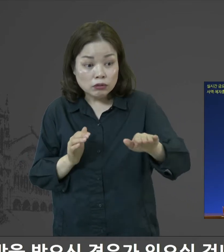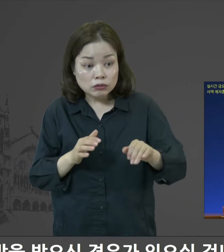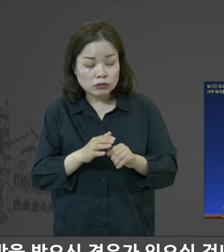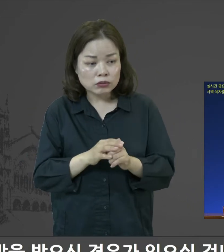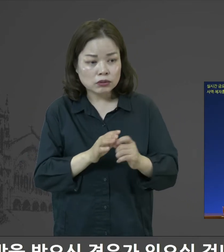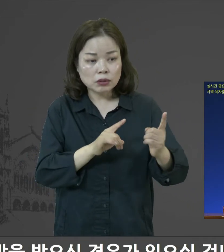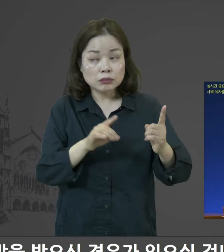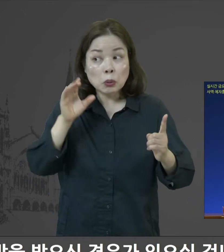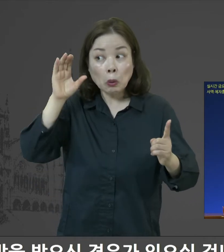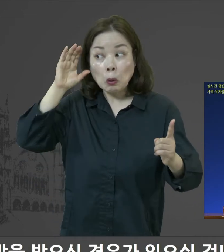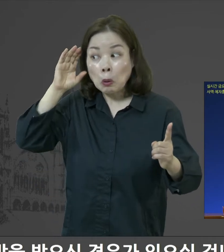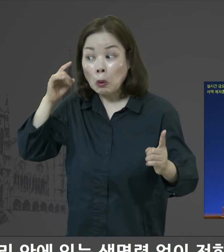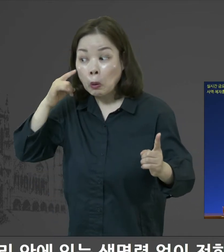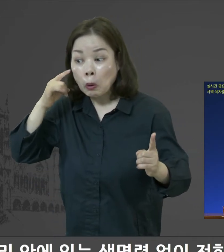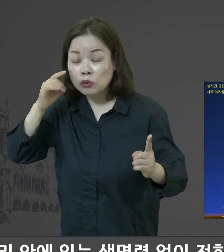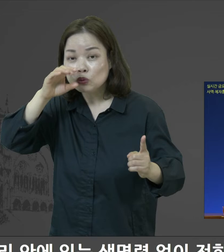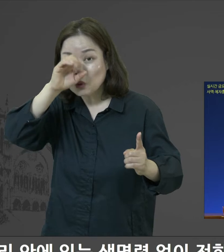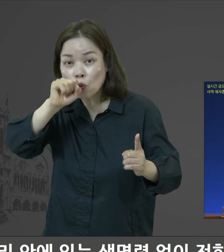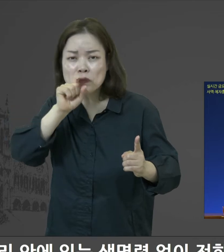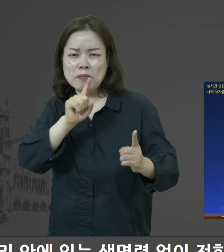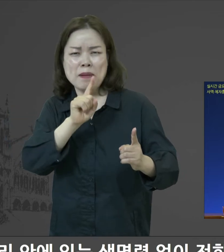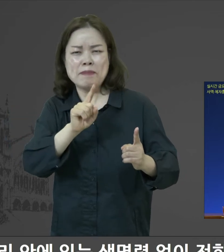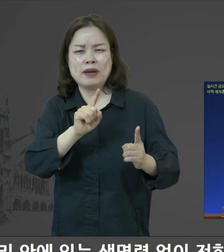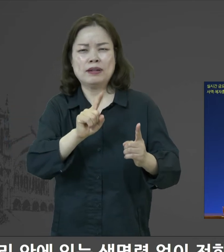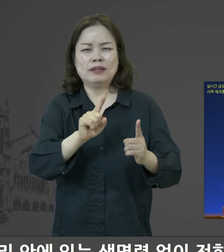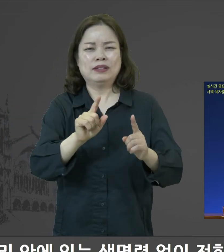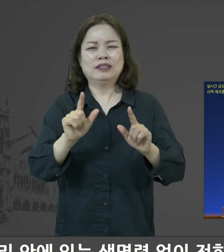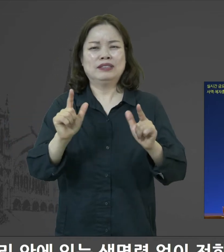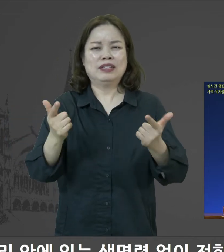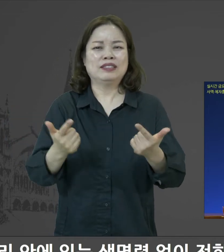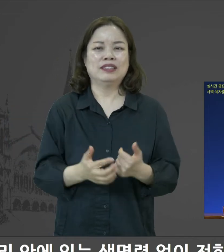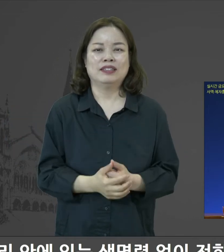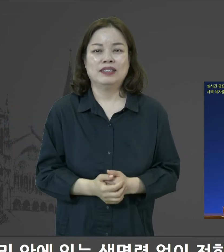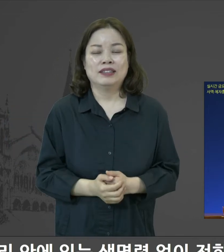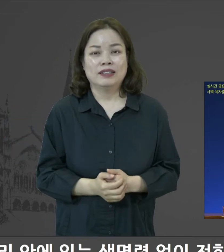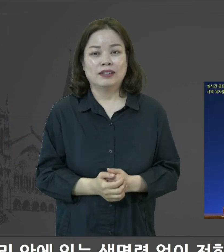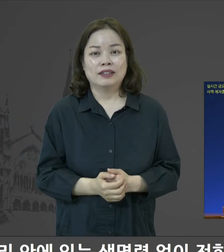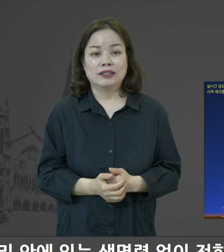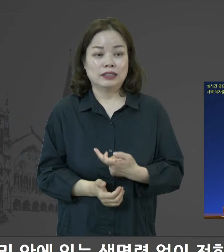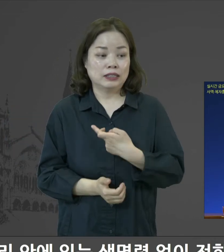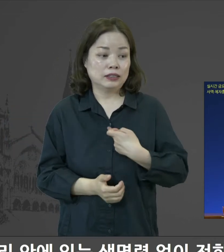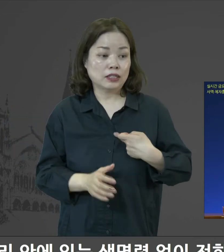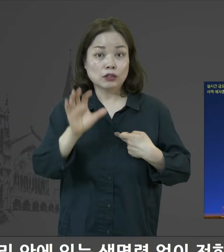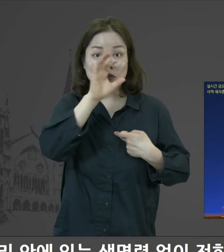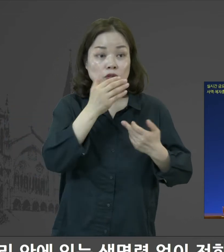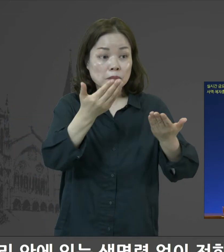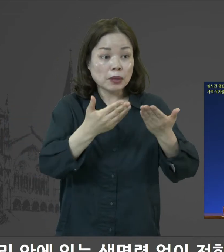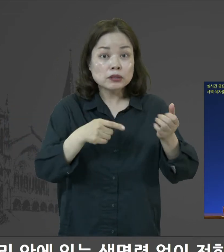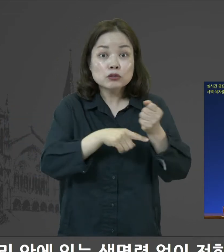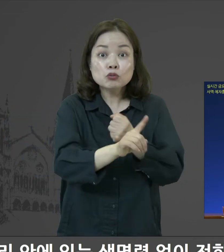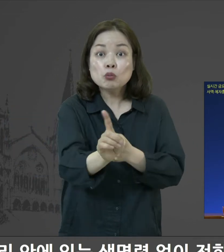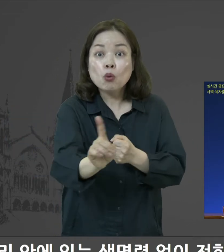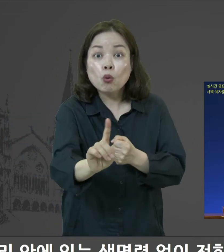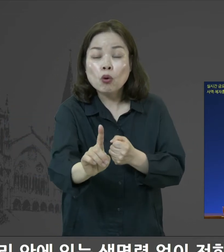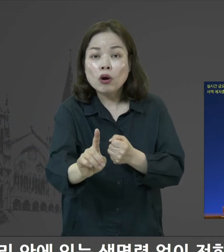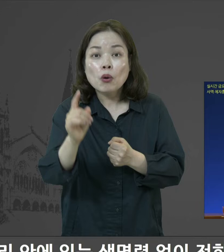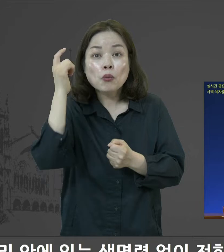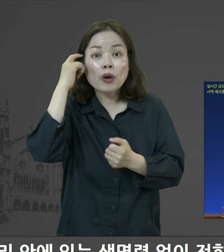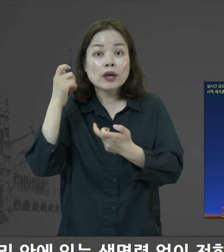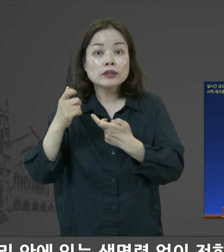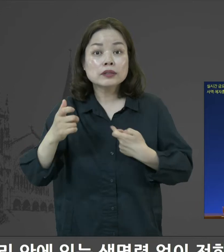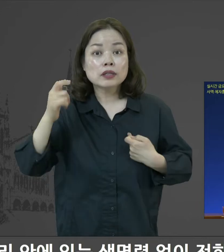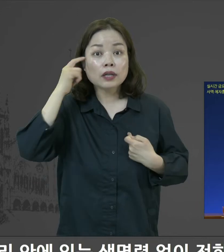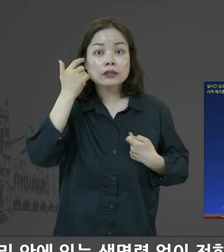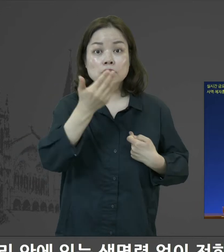상대방 솔깃하라고 솔깃하는 얘기만 해서는 안 되지 않습니까? 여러분, 제자 훈련을 왜 받으셨습니까? 왜 제자가